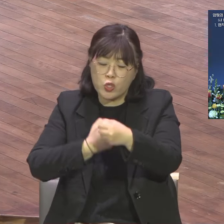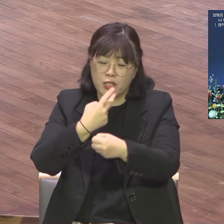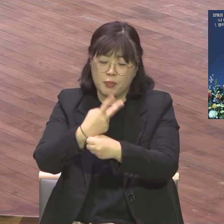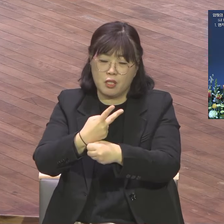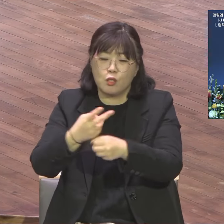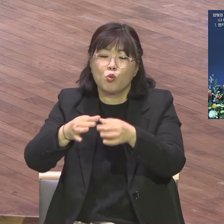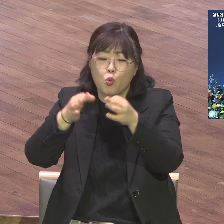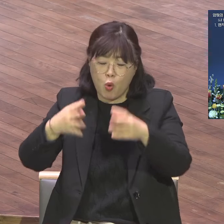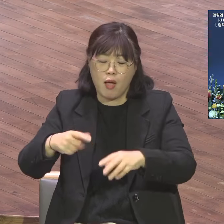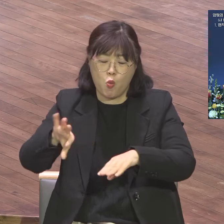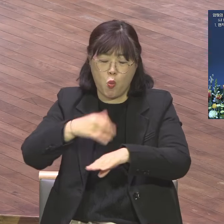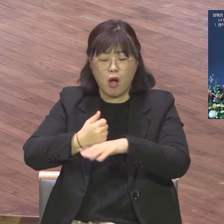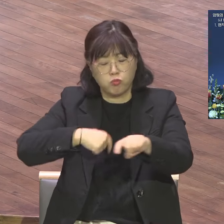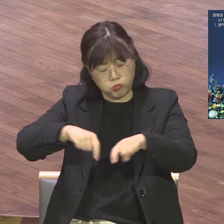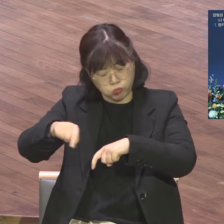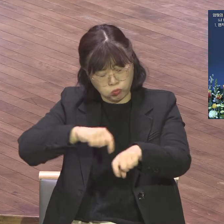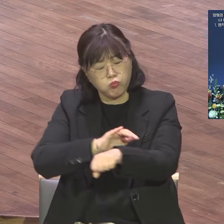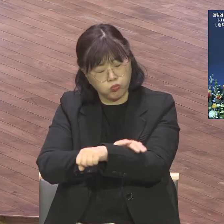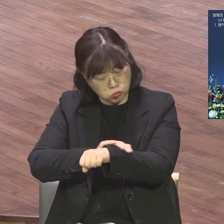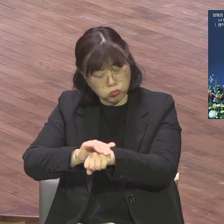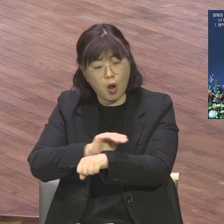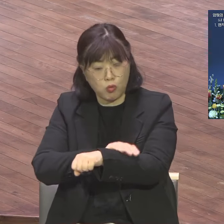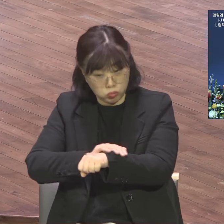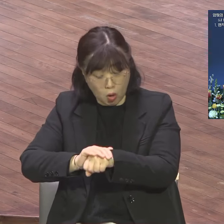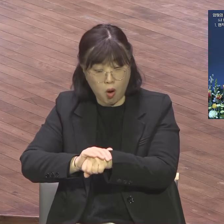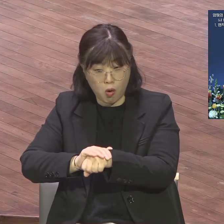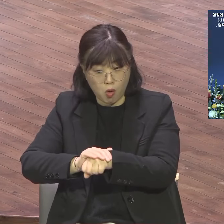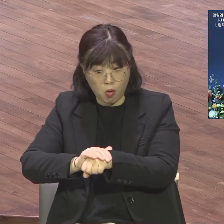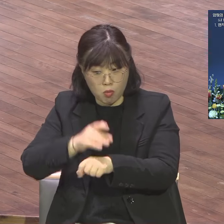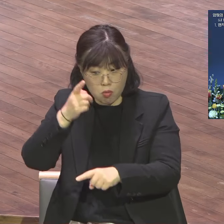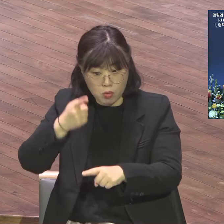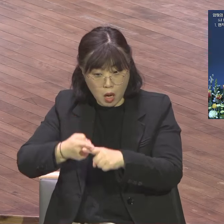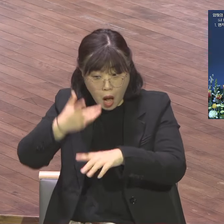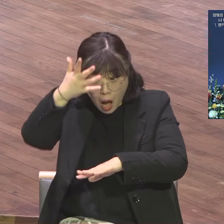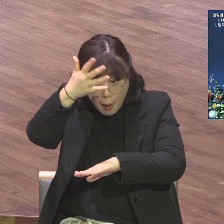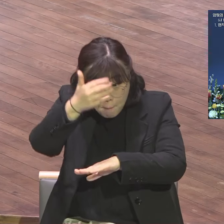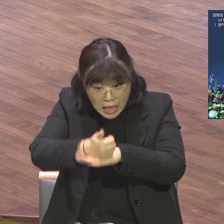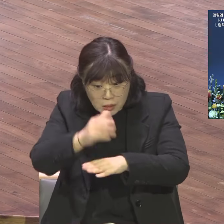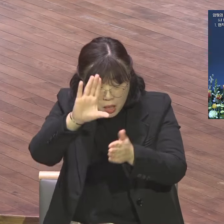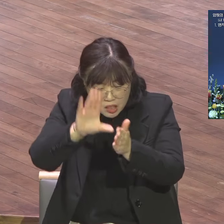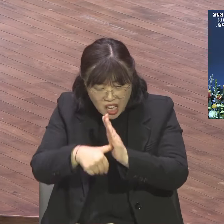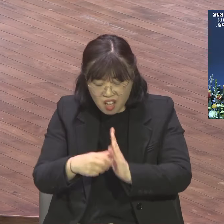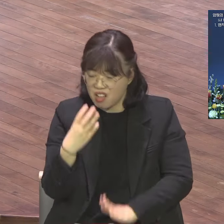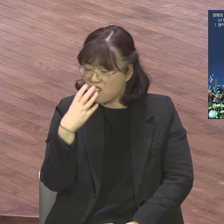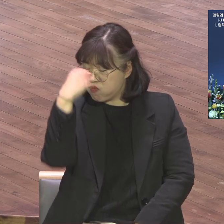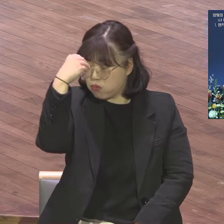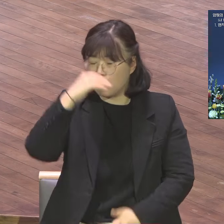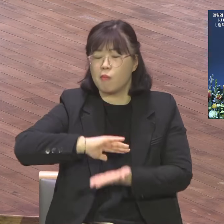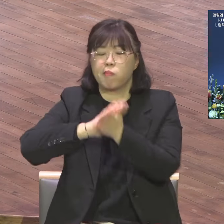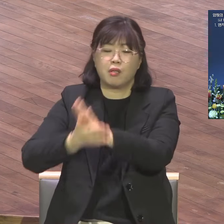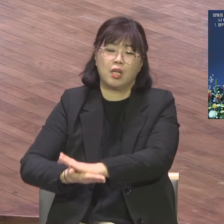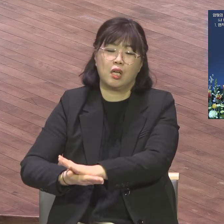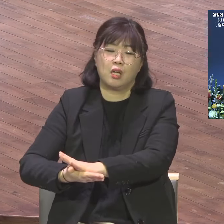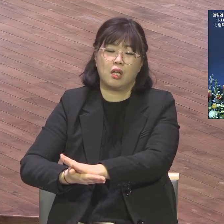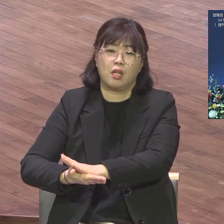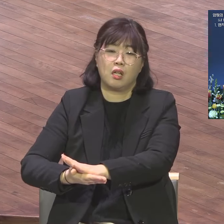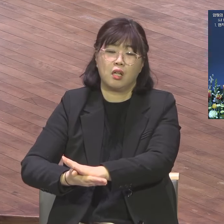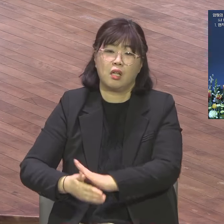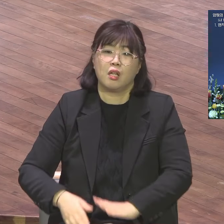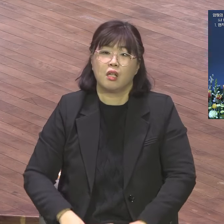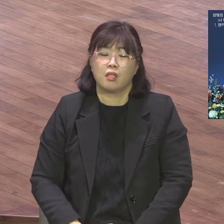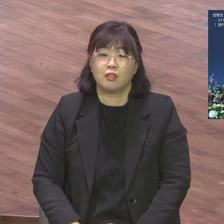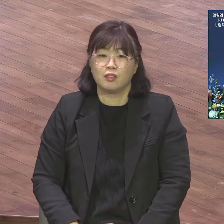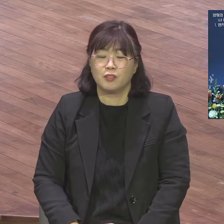그 시대에 말씀에 순종하니까 하나님 다 막아주시고 보여줬죠.